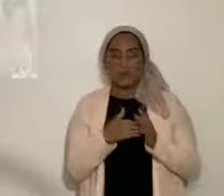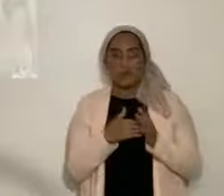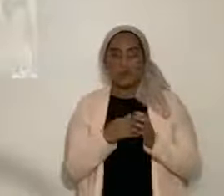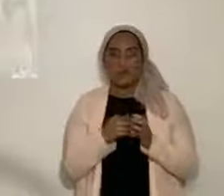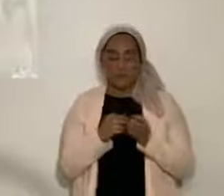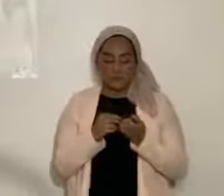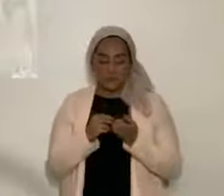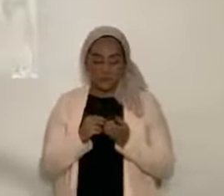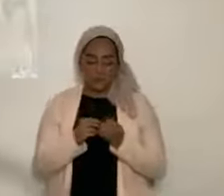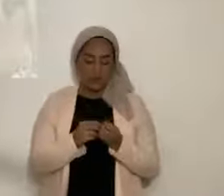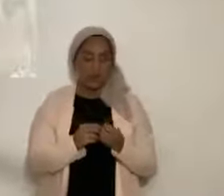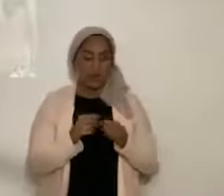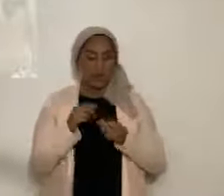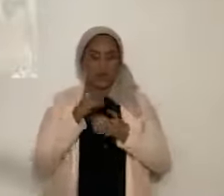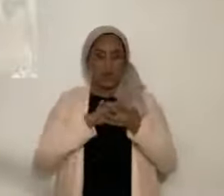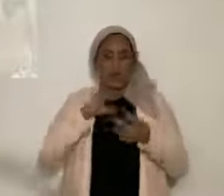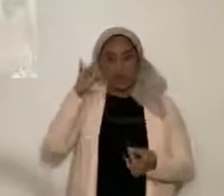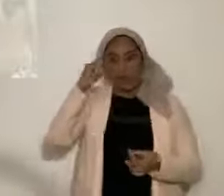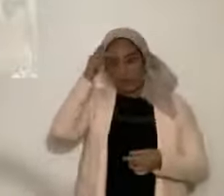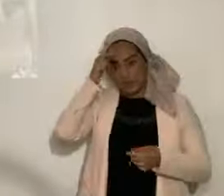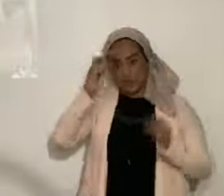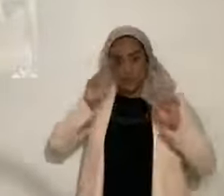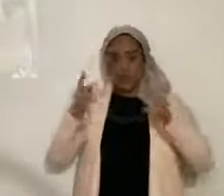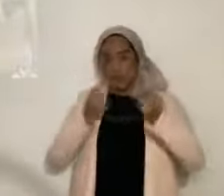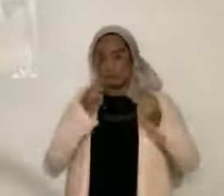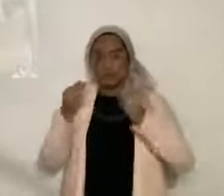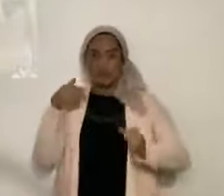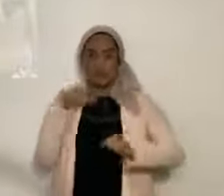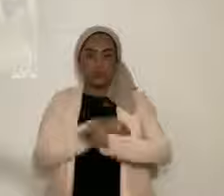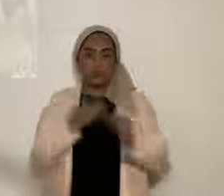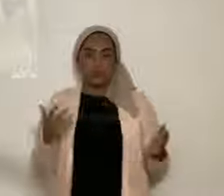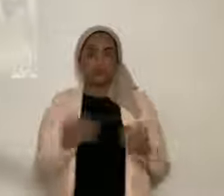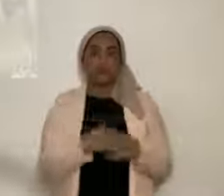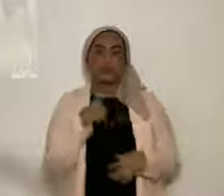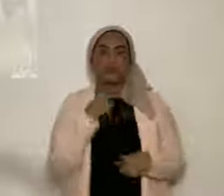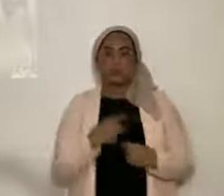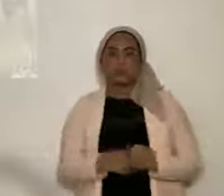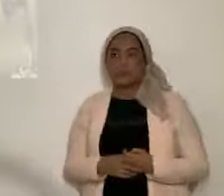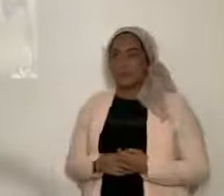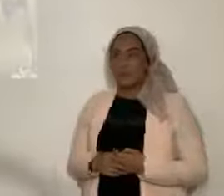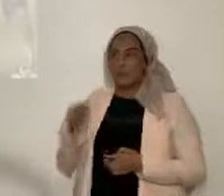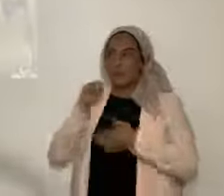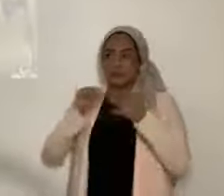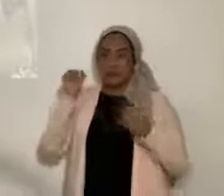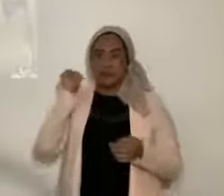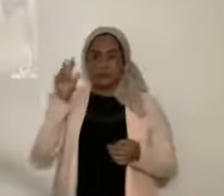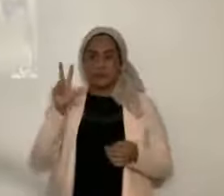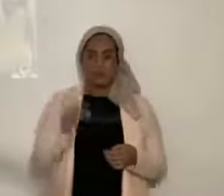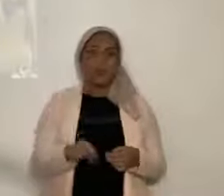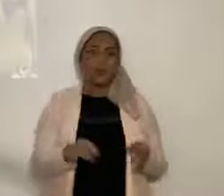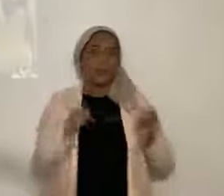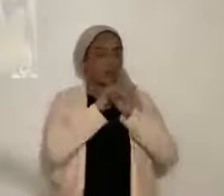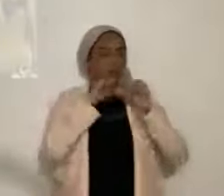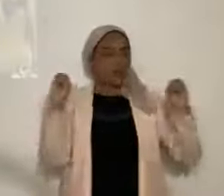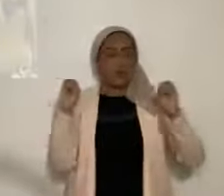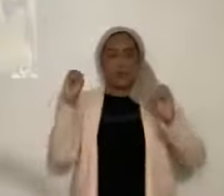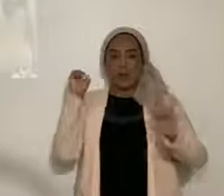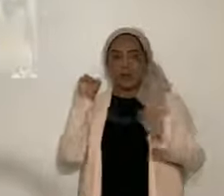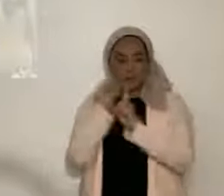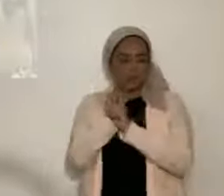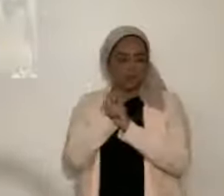sé cuántas veces, el espíritu de la bestia ya está operando fuertemente. Entonces dice el verso 3, nadie os engañe de